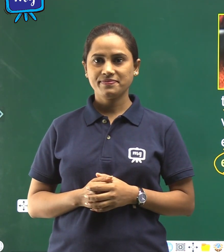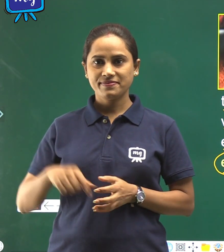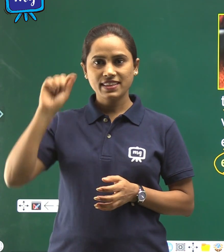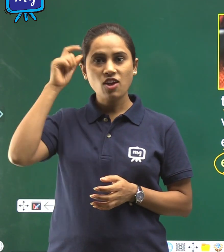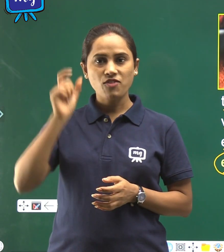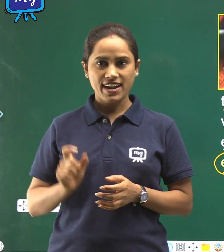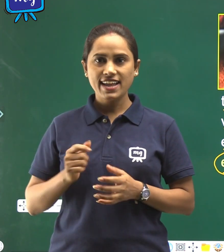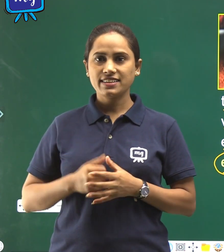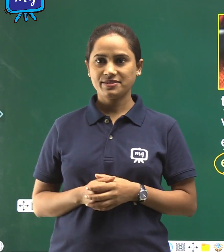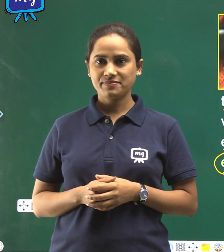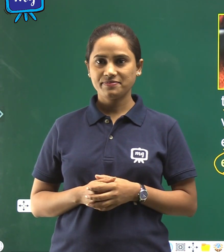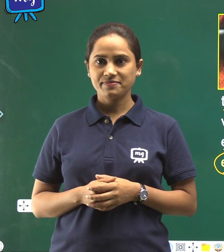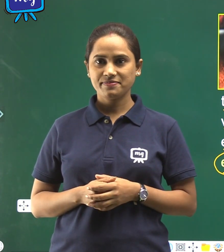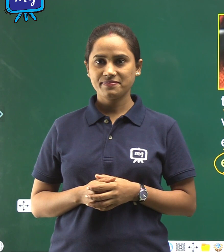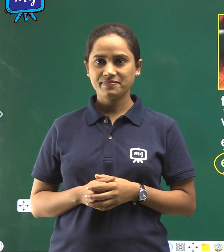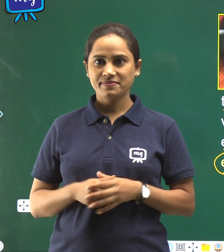फर्नेस,